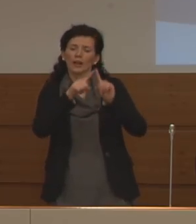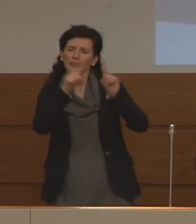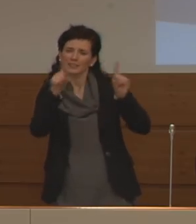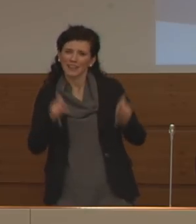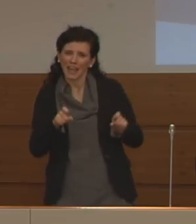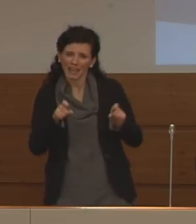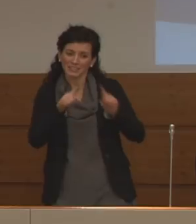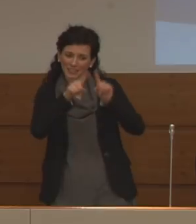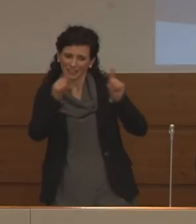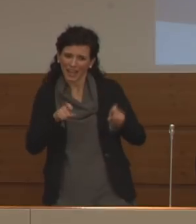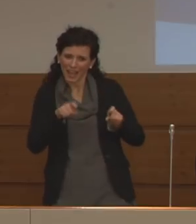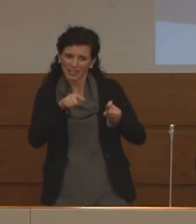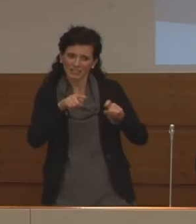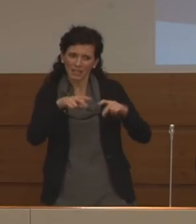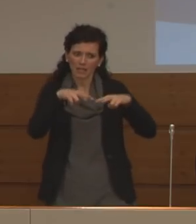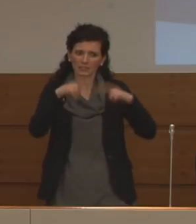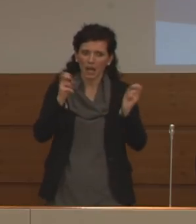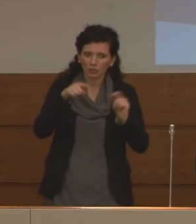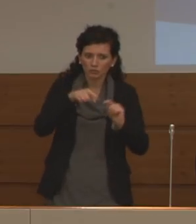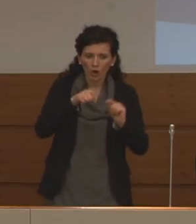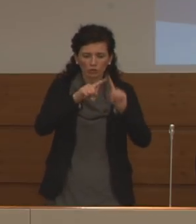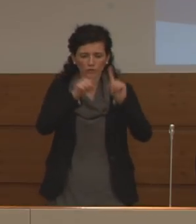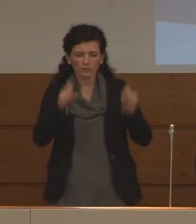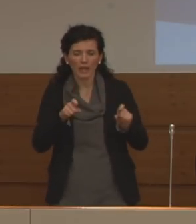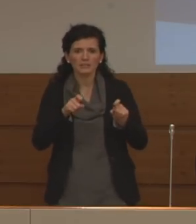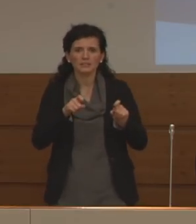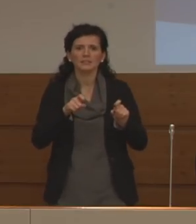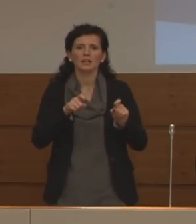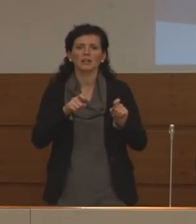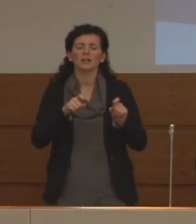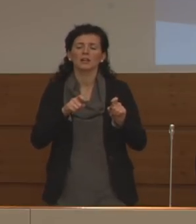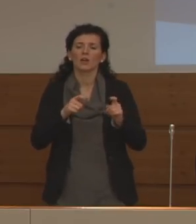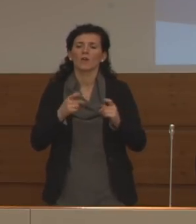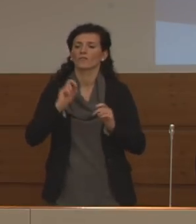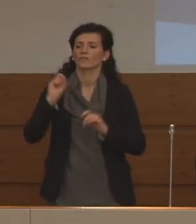alternativi più veloci e più facilmente